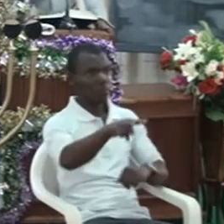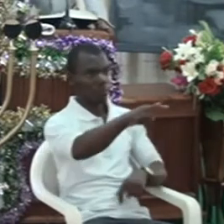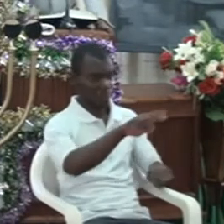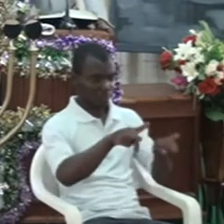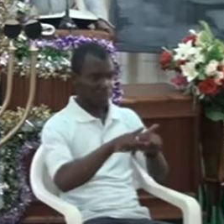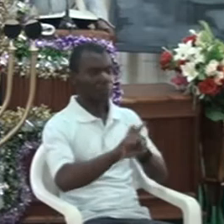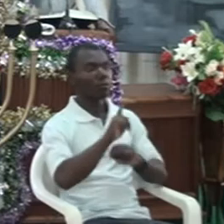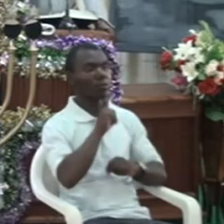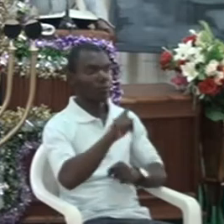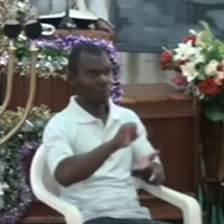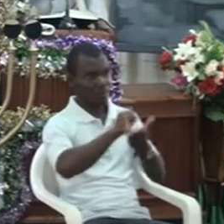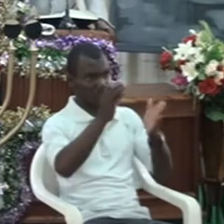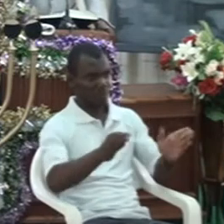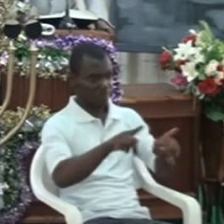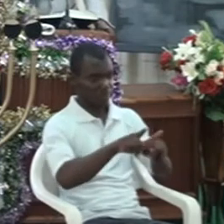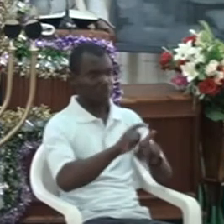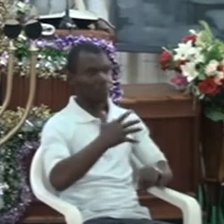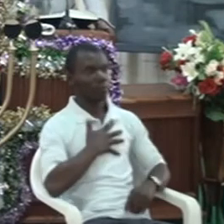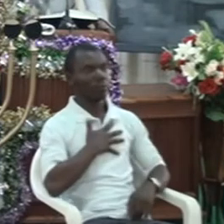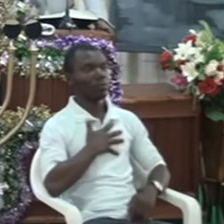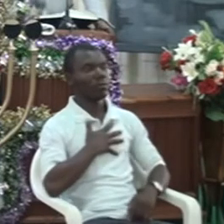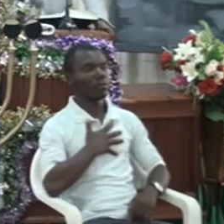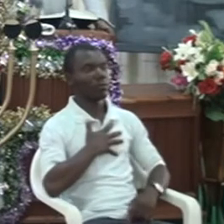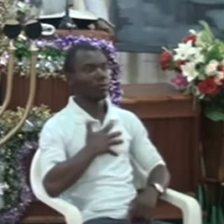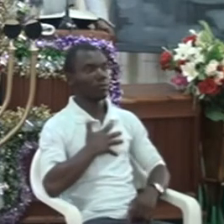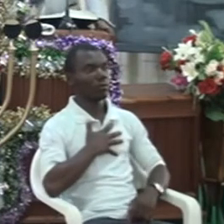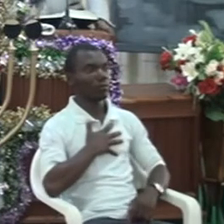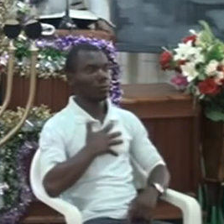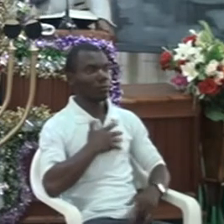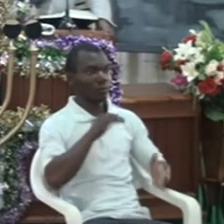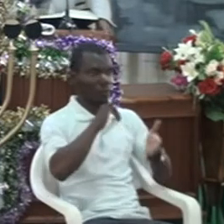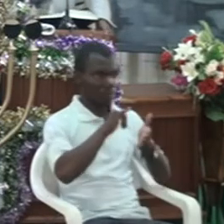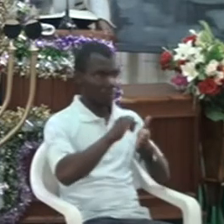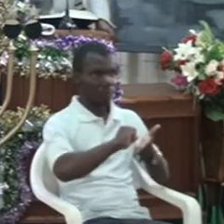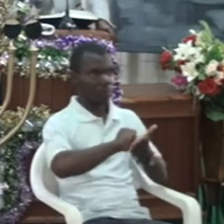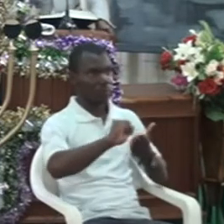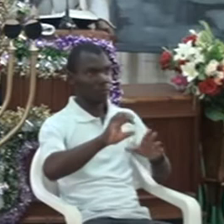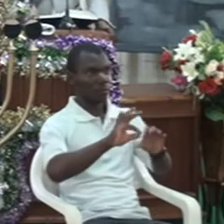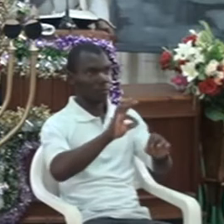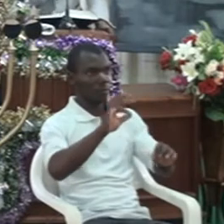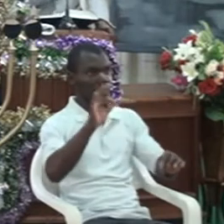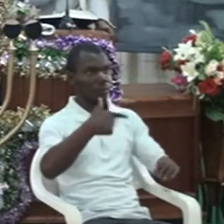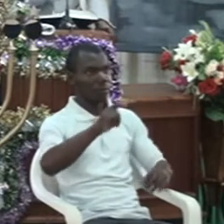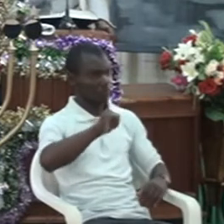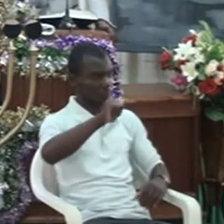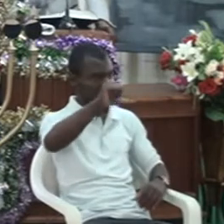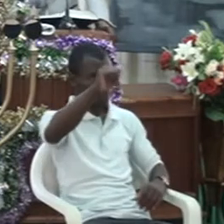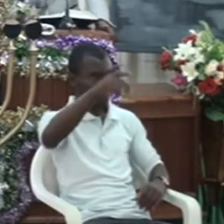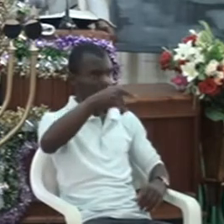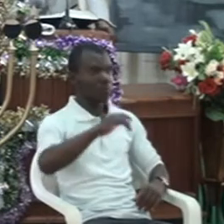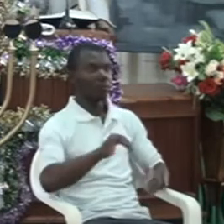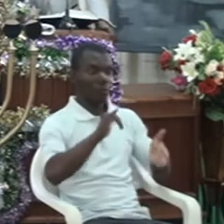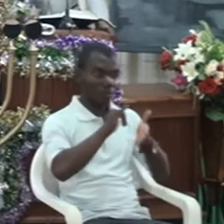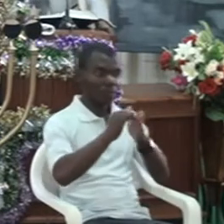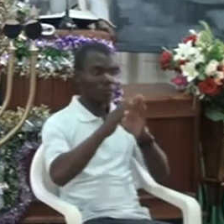Mimi pia mu watakatifu kama vile mimi nilivyo mtakatifu. Amen. Ni roho mtakatifu. C'est le Saint-Esprit. Aiko